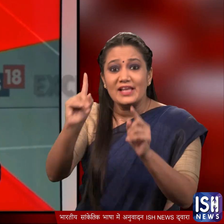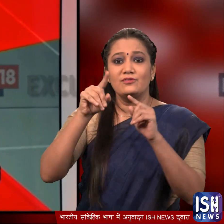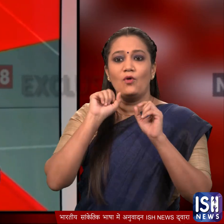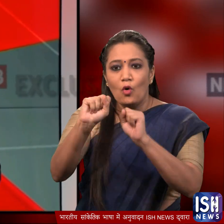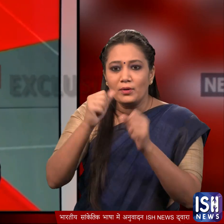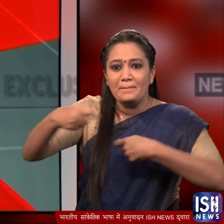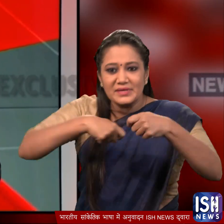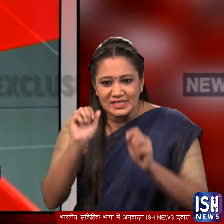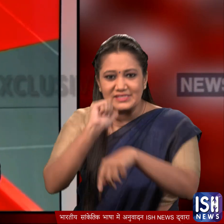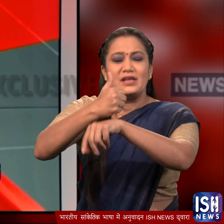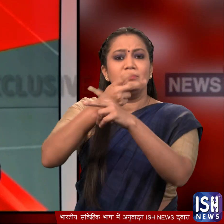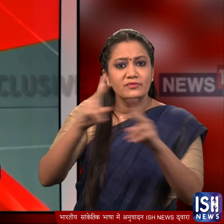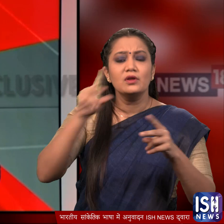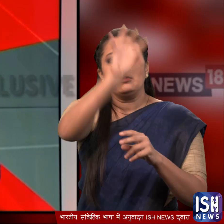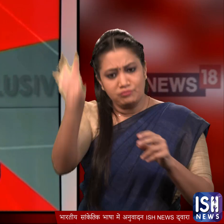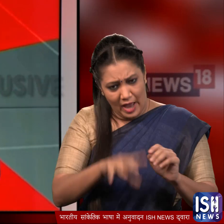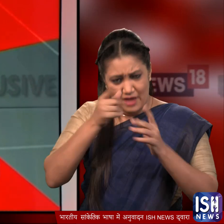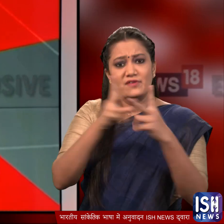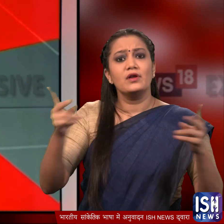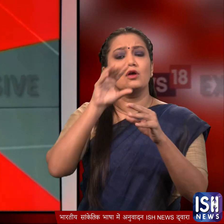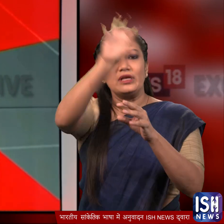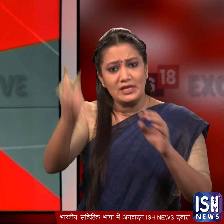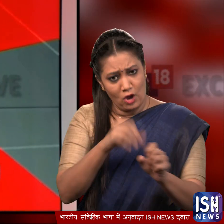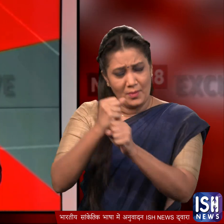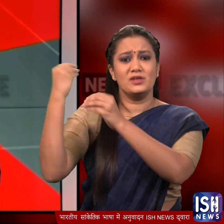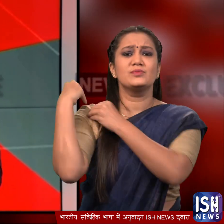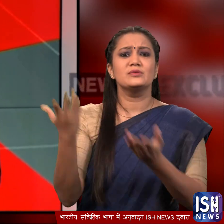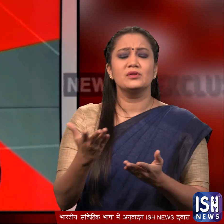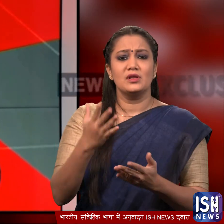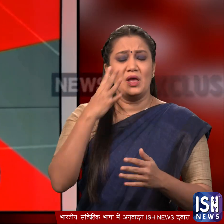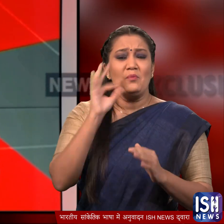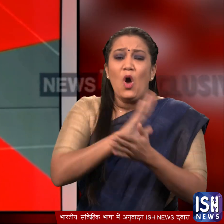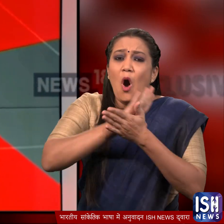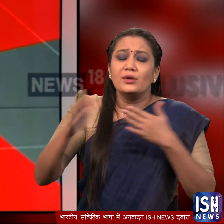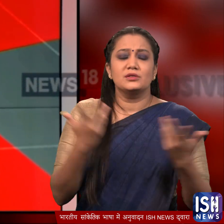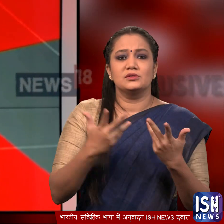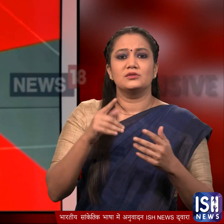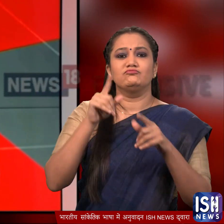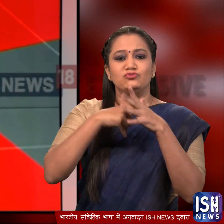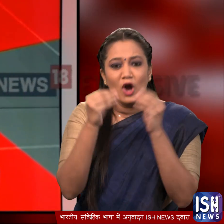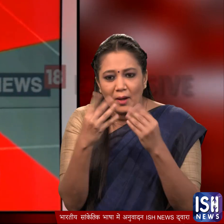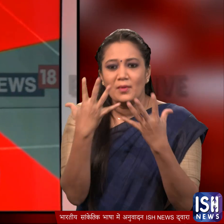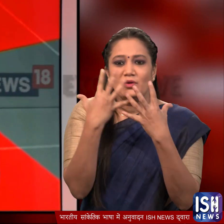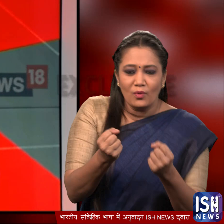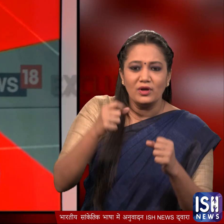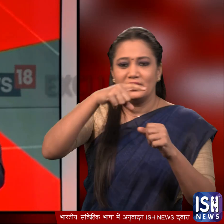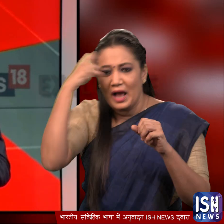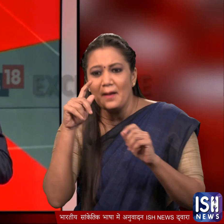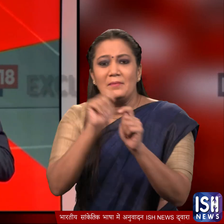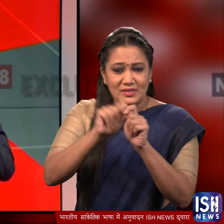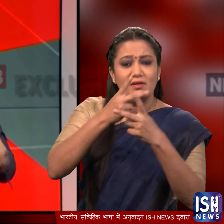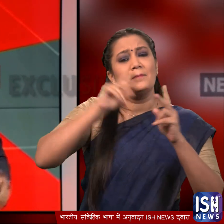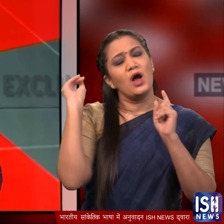स्वरोजगार यानी अपना कारोबार करने की योजनाएं राज्य सरकारें भी चलाती। इसलिए ईमानदारी का तकाजा तो यही है कि रोजगार पर